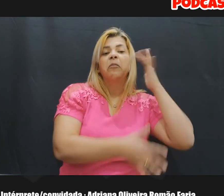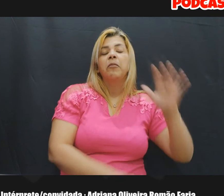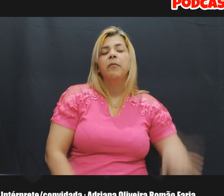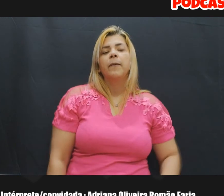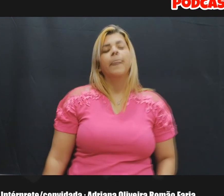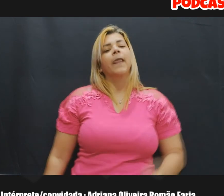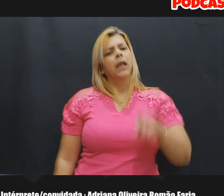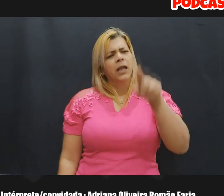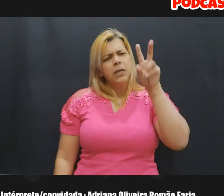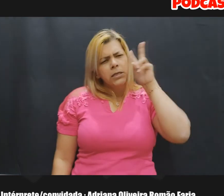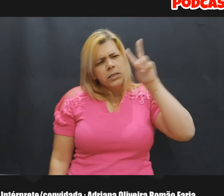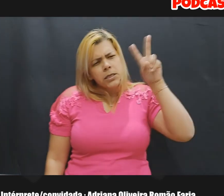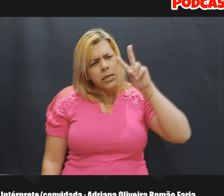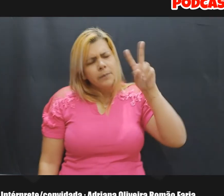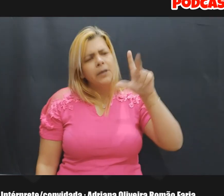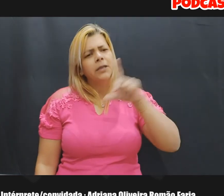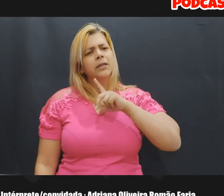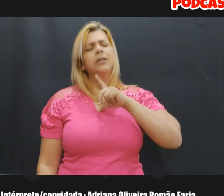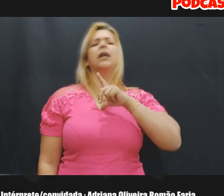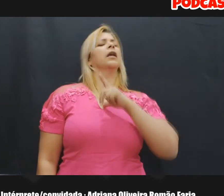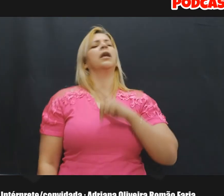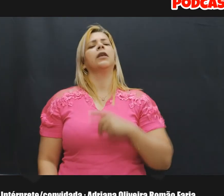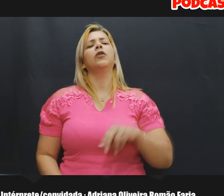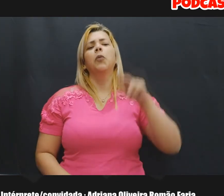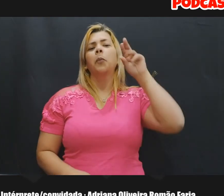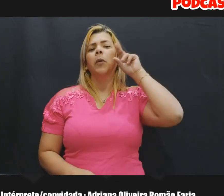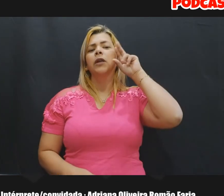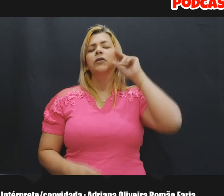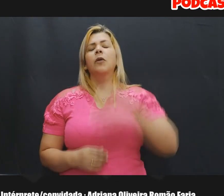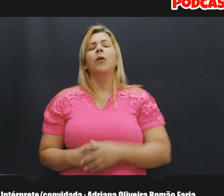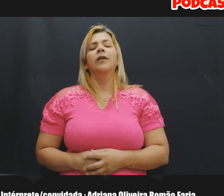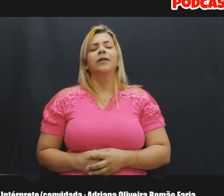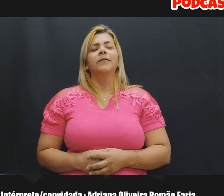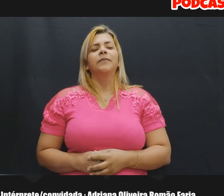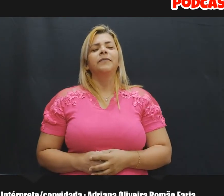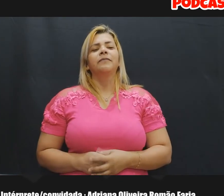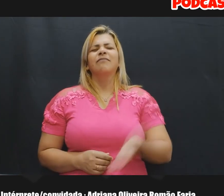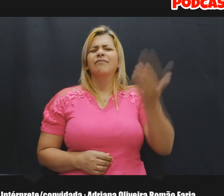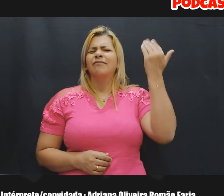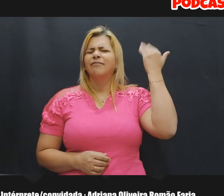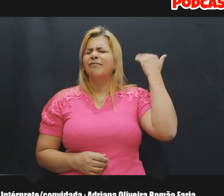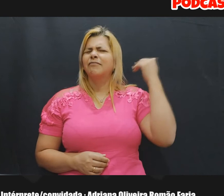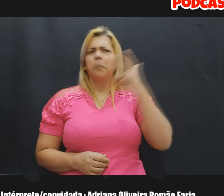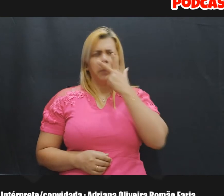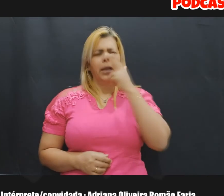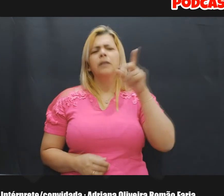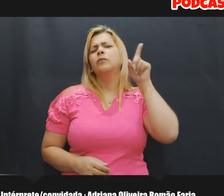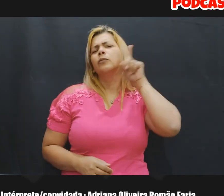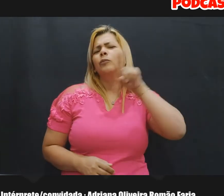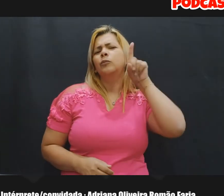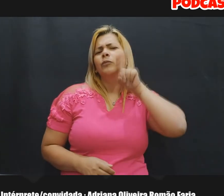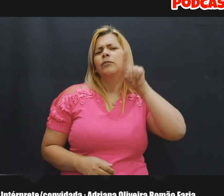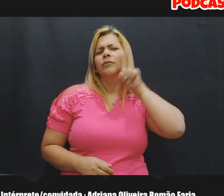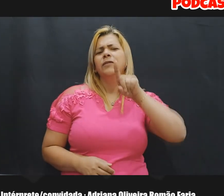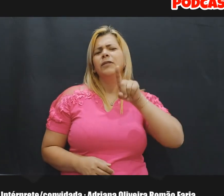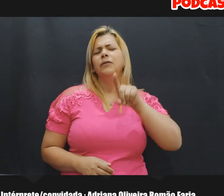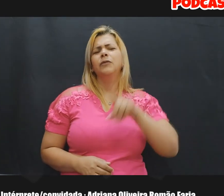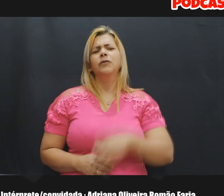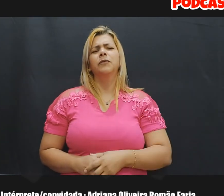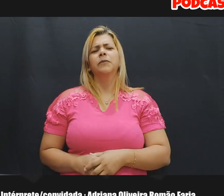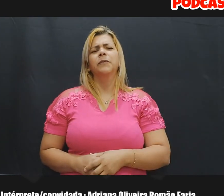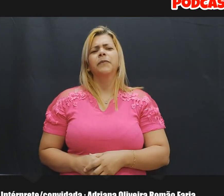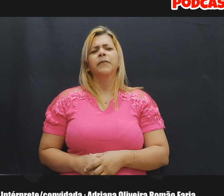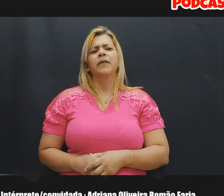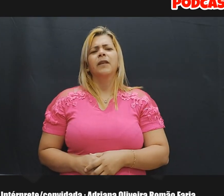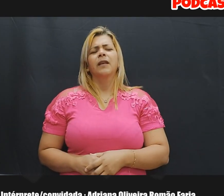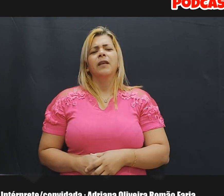se lembra, tem uma história, acho que foi nos Estados Unidos, que não sei qual